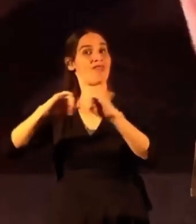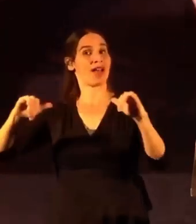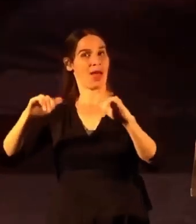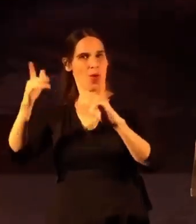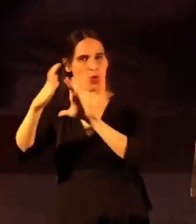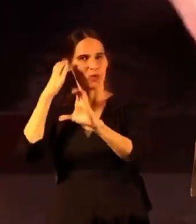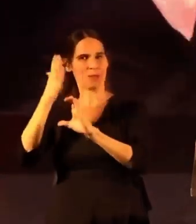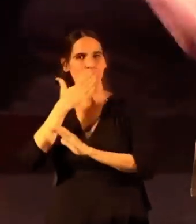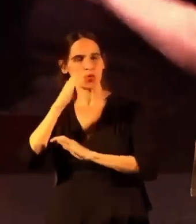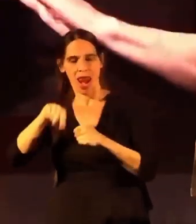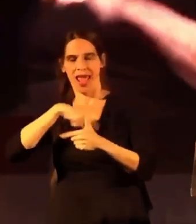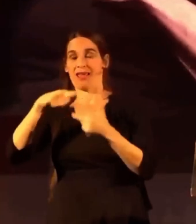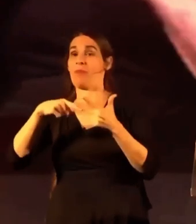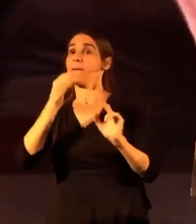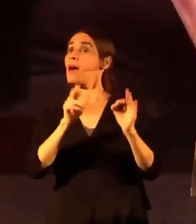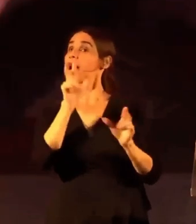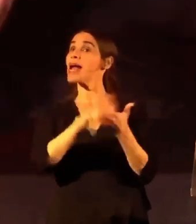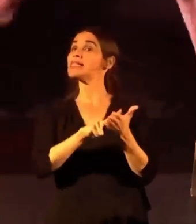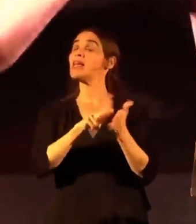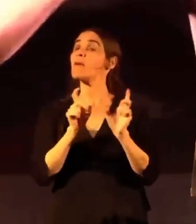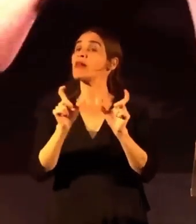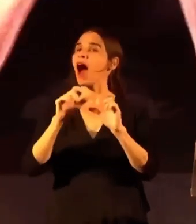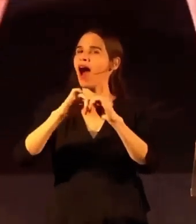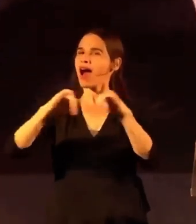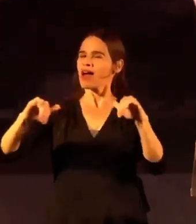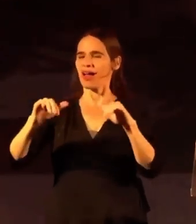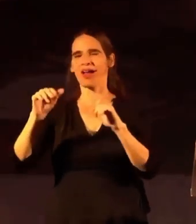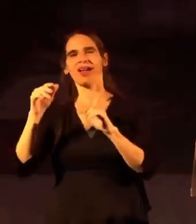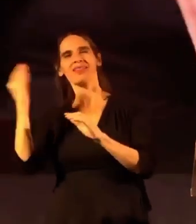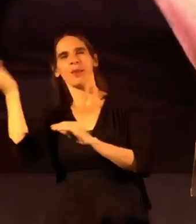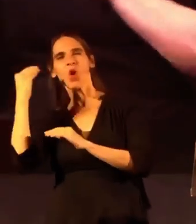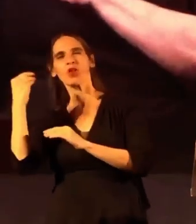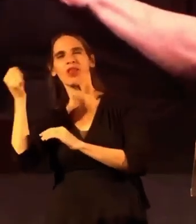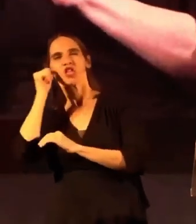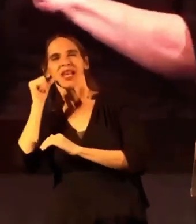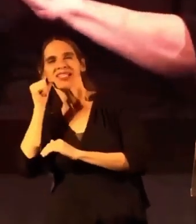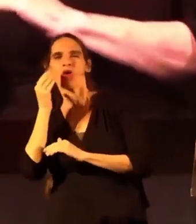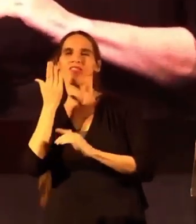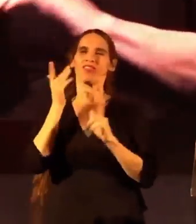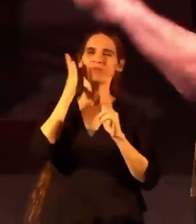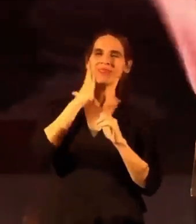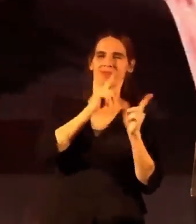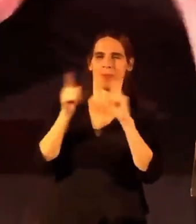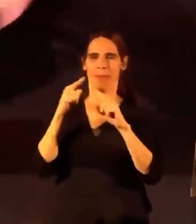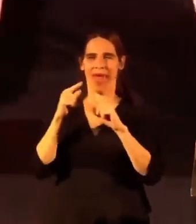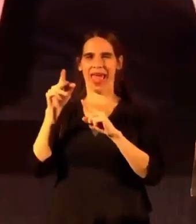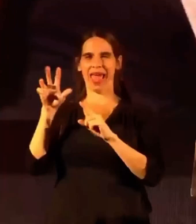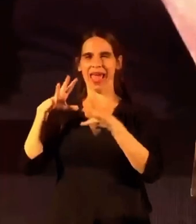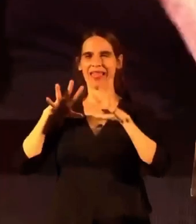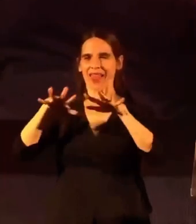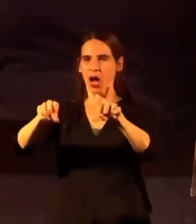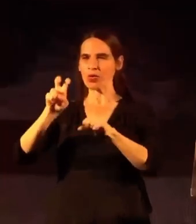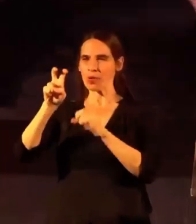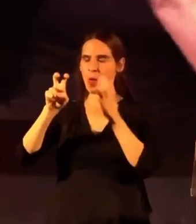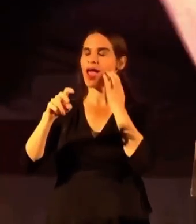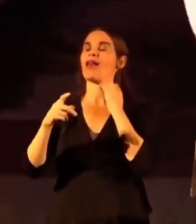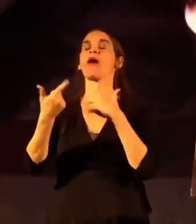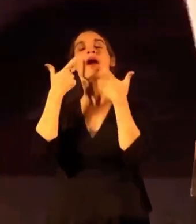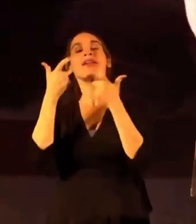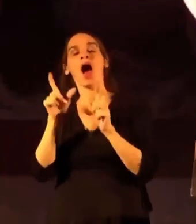בירושלים, בבג"ץ שמנע הפרדה בין תלמידות אשכנזיות לספרדיות בעמנואל, בהגנה על מעונות יום